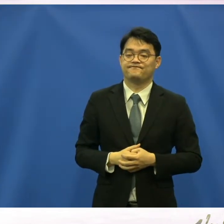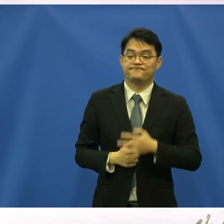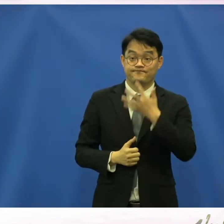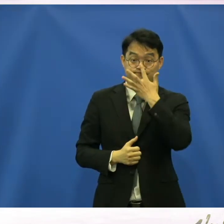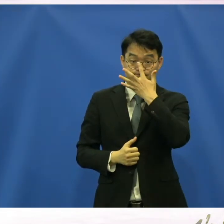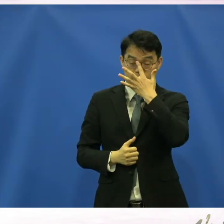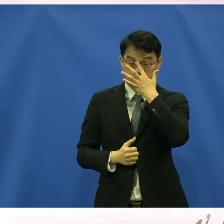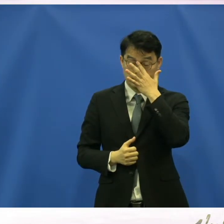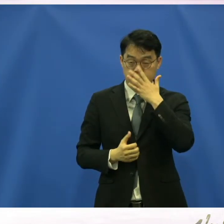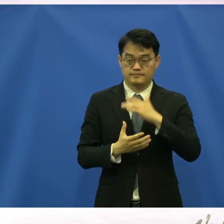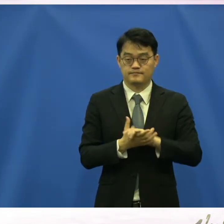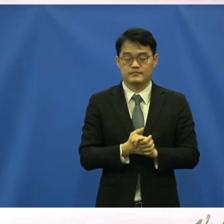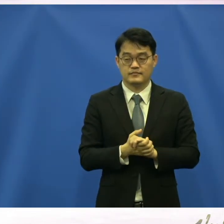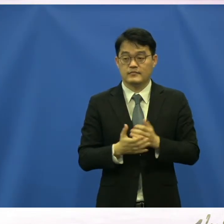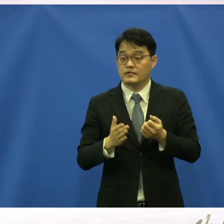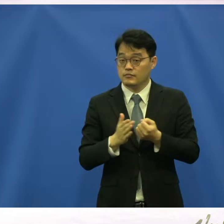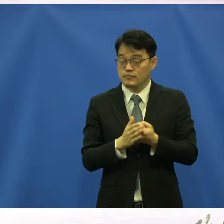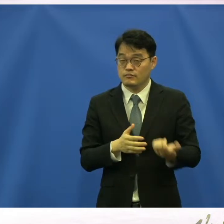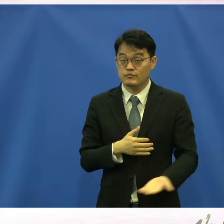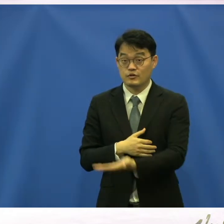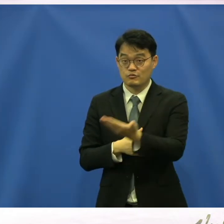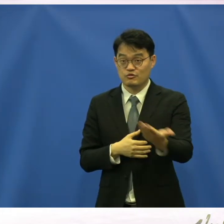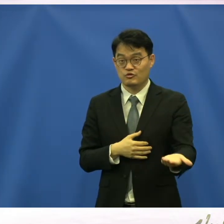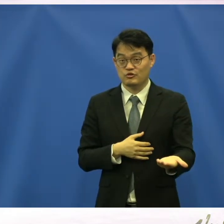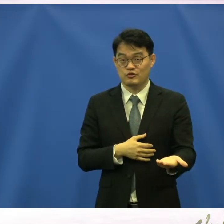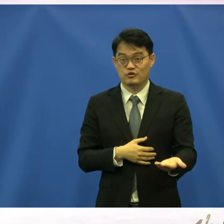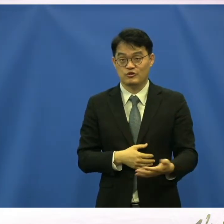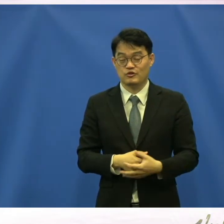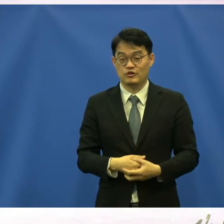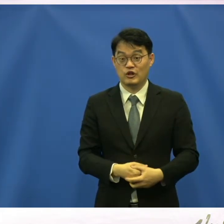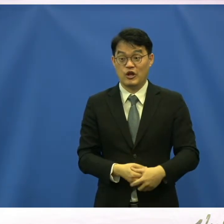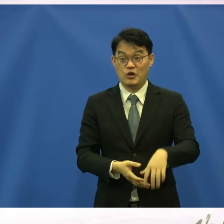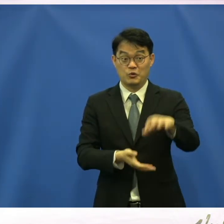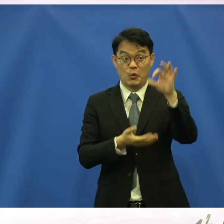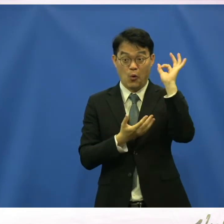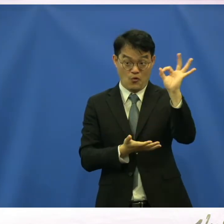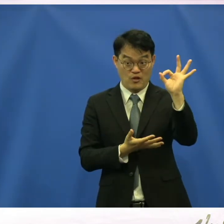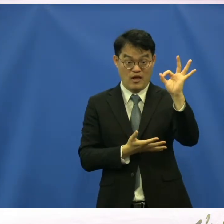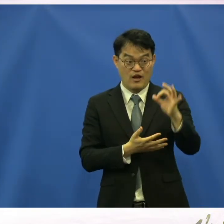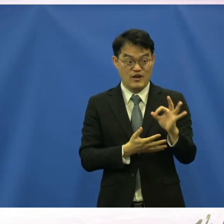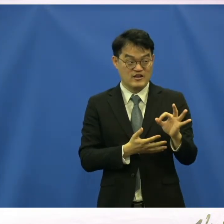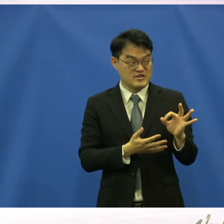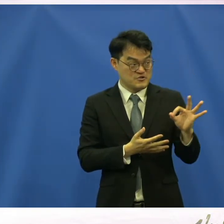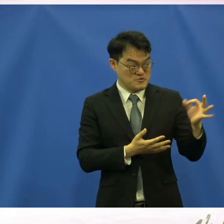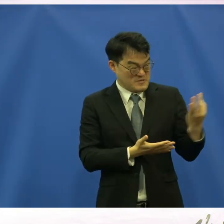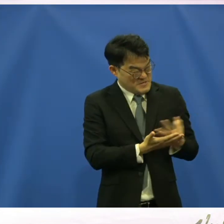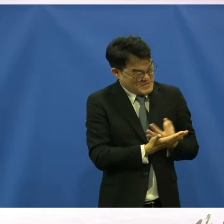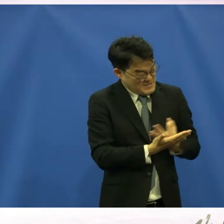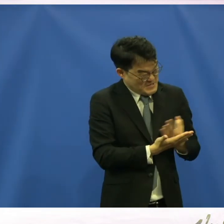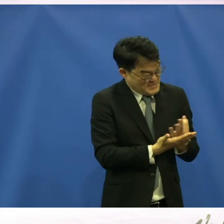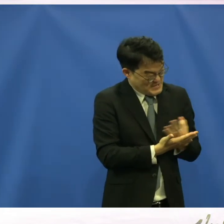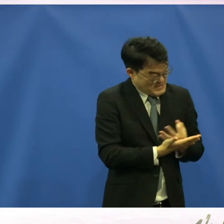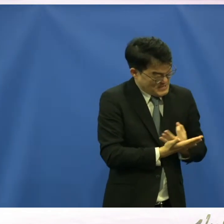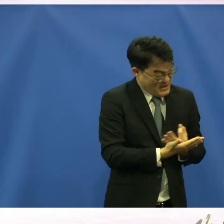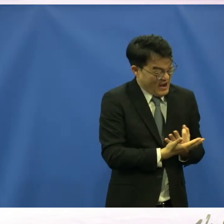그래서 왜요? 돈이 있으면 시간이 없고 시간이 있으면 돈이